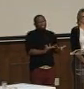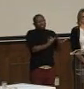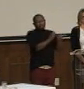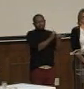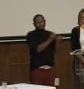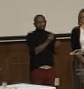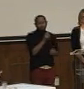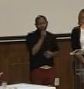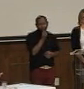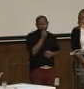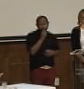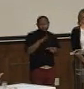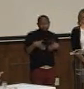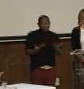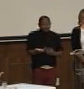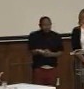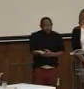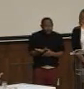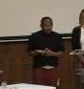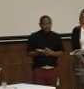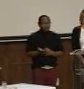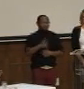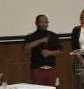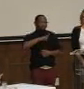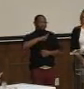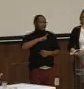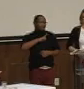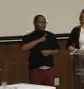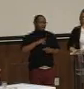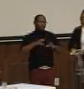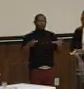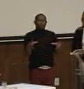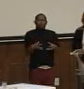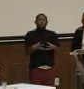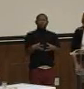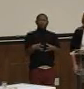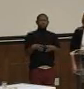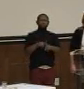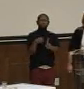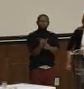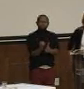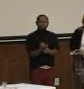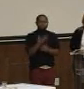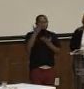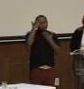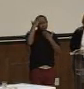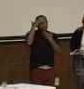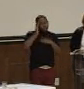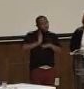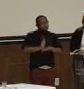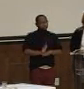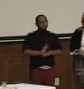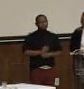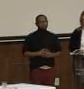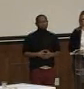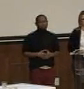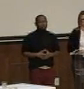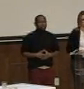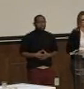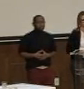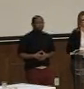queremos uma oportunidade da comunidade para realmente fazer o que o Instituto precisa. Professor. Muito obrigado a